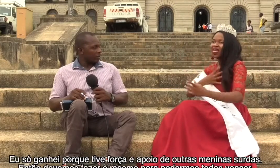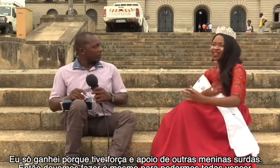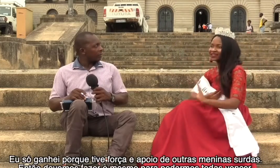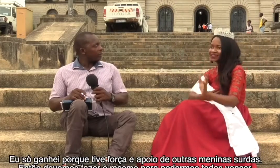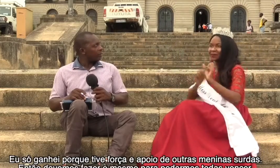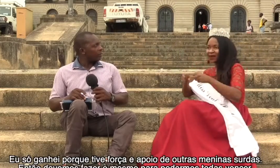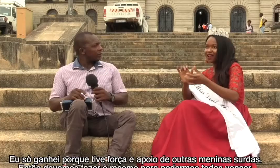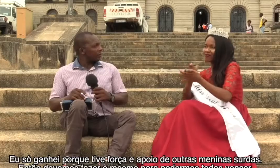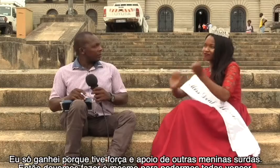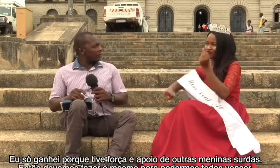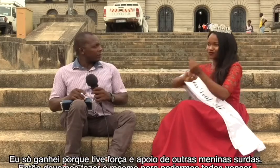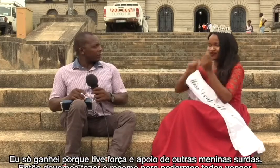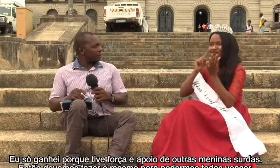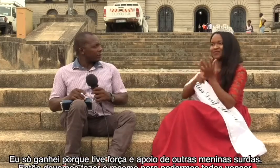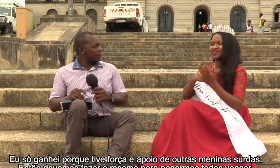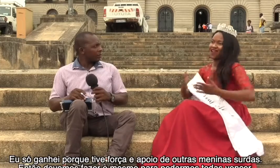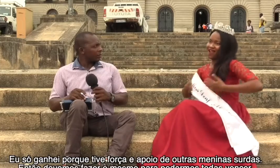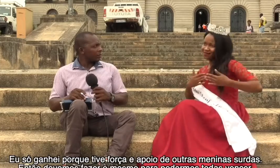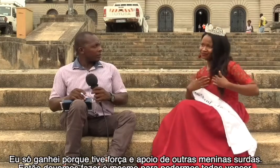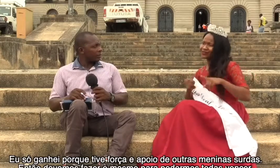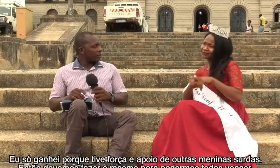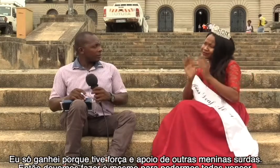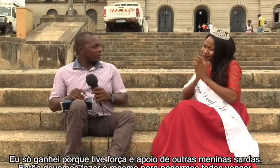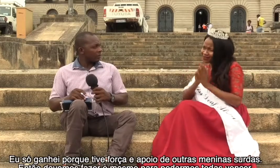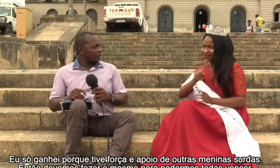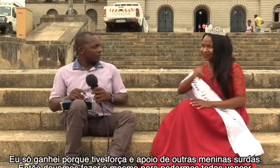podermos todas vencer.